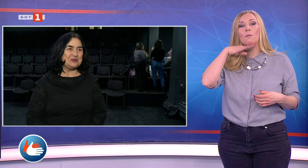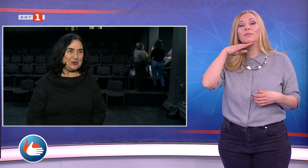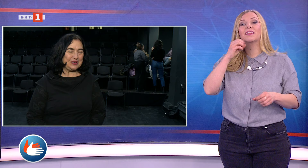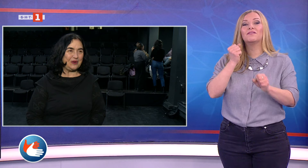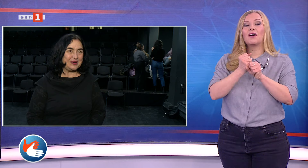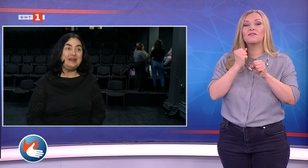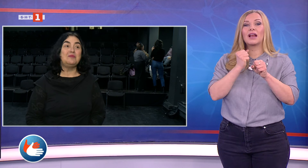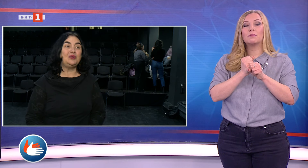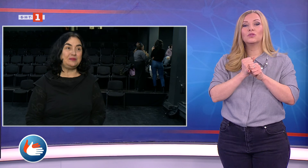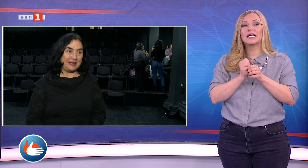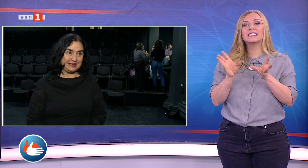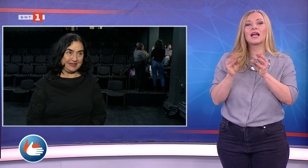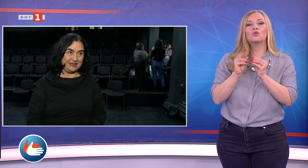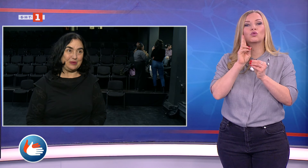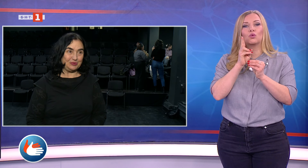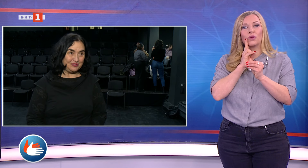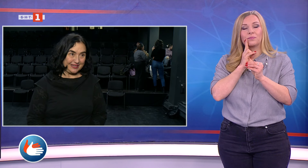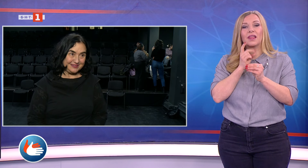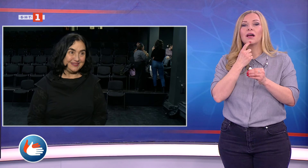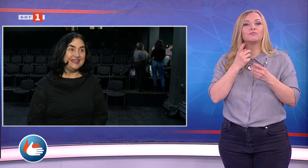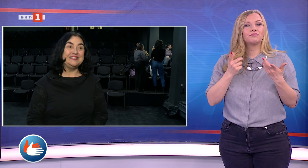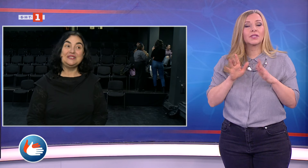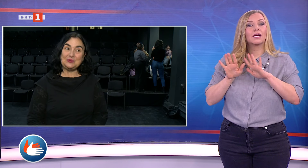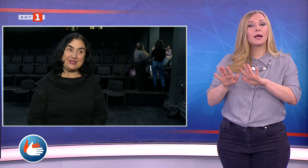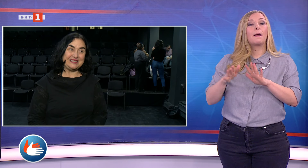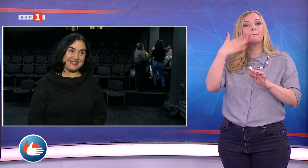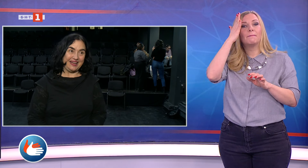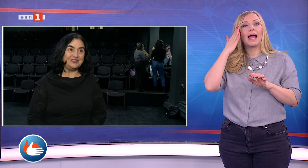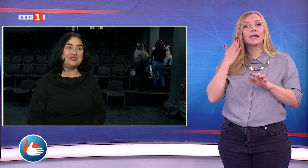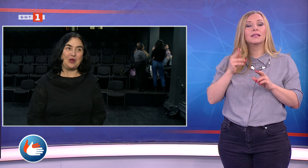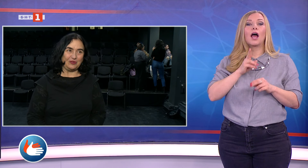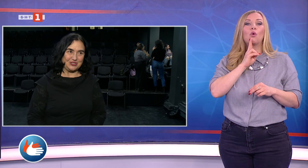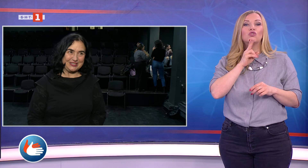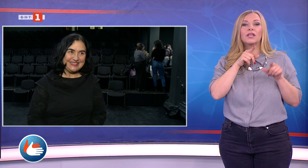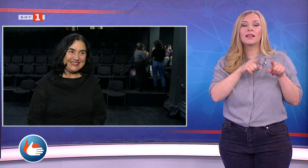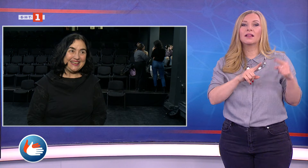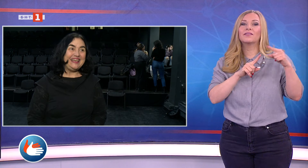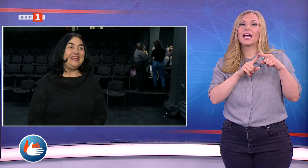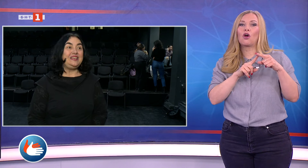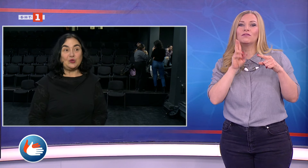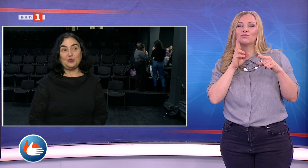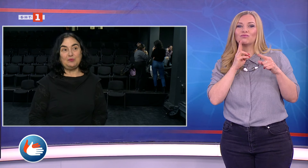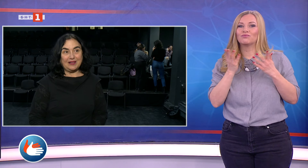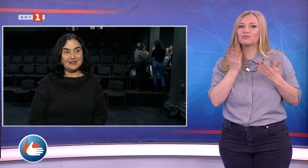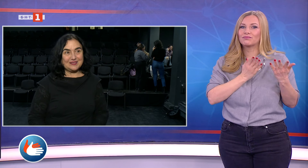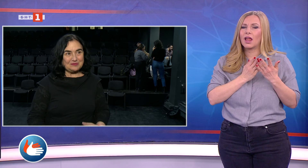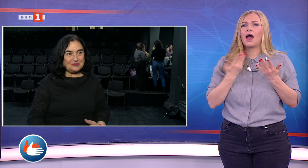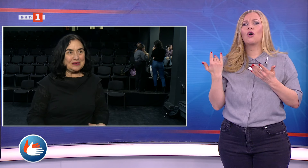глухи хора. Моята майка е преподавател на глухи деца в Търговище. И още от малка съм